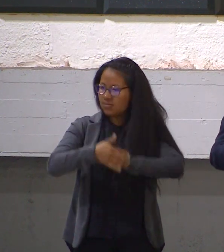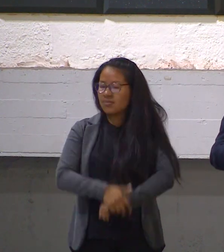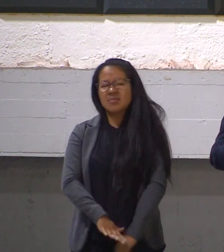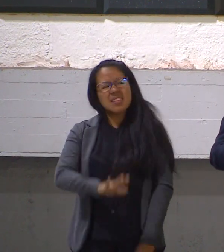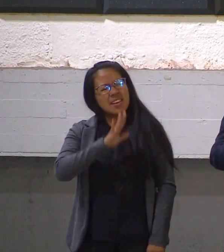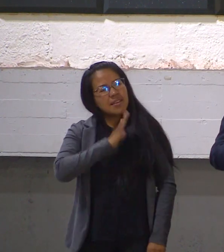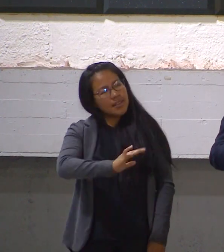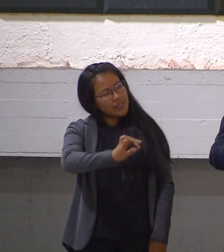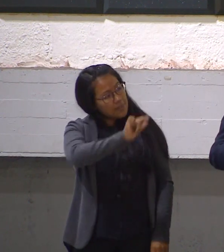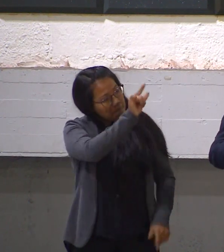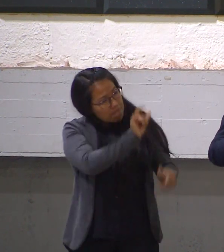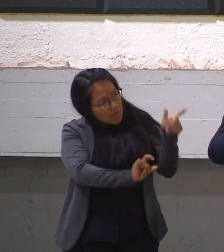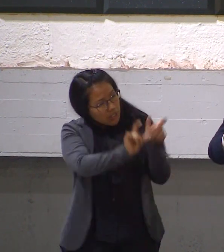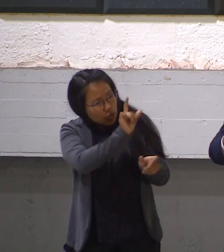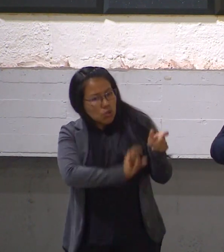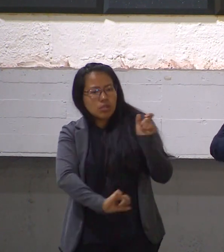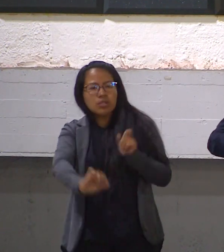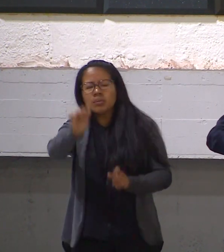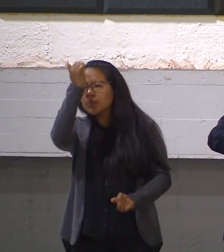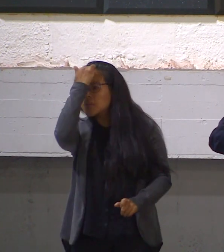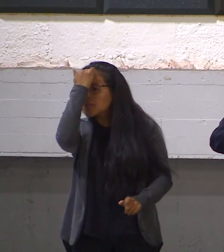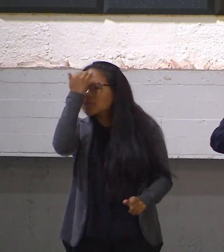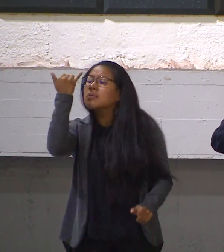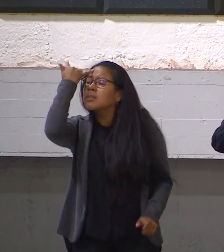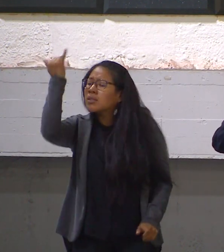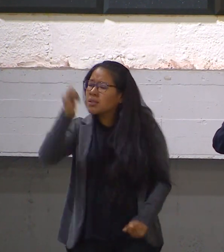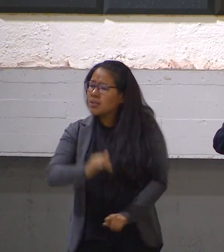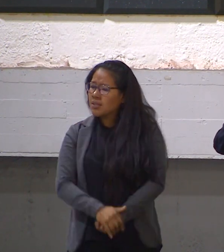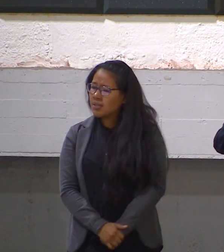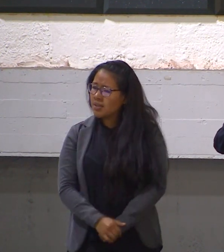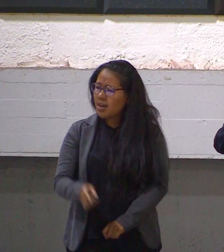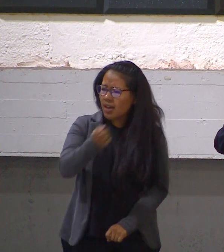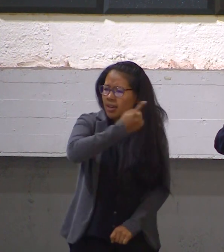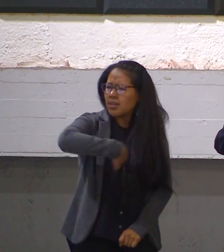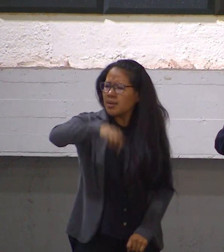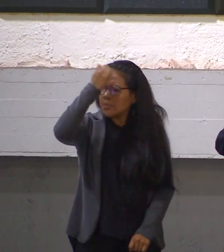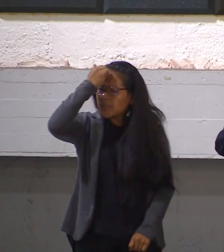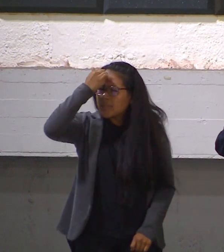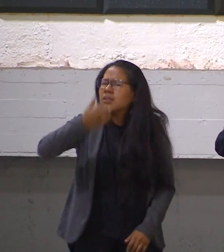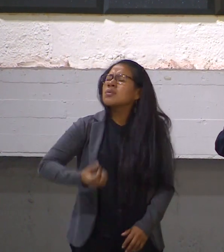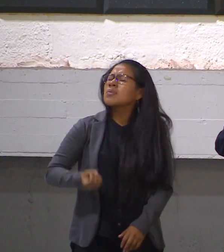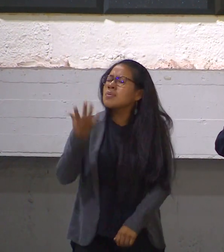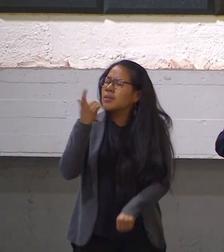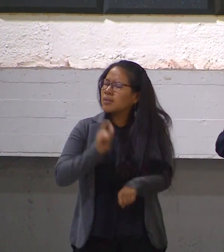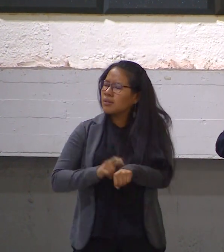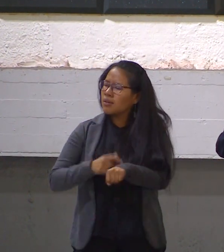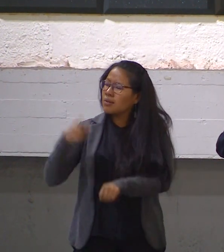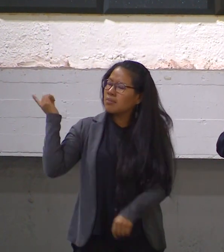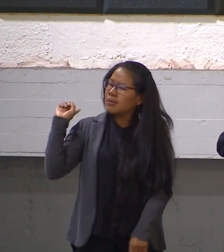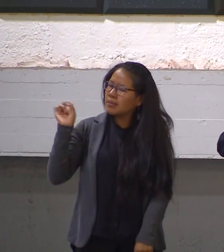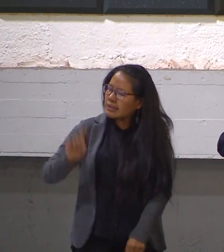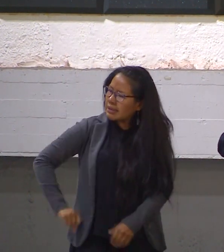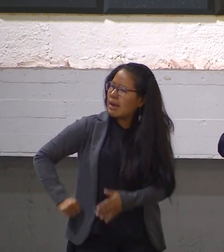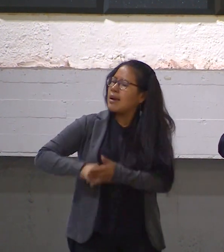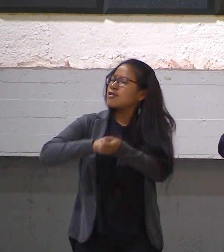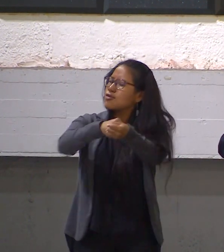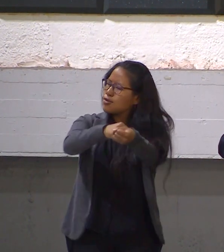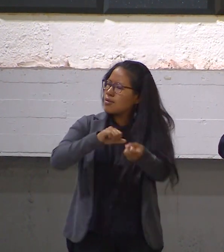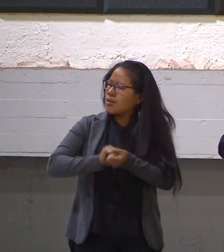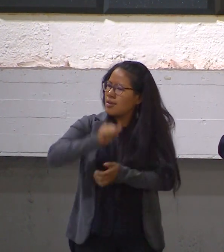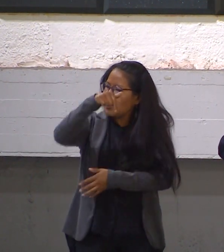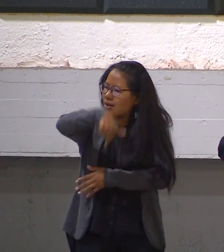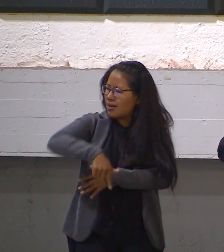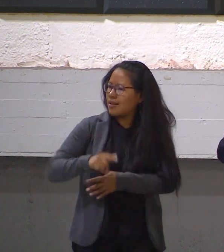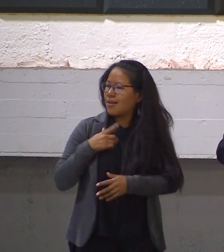maestros imagínense aquí están mis maestros y yo cuantos años llevo ayudándole al planeta tierra a